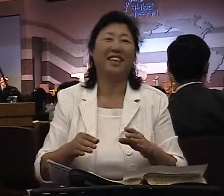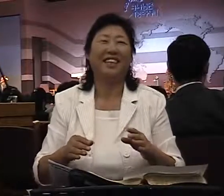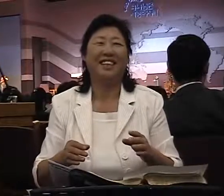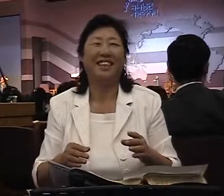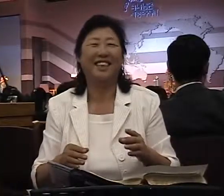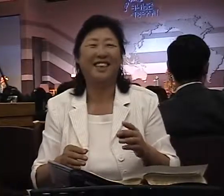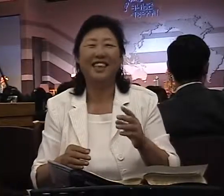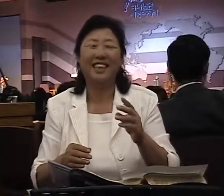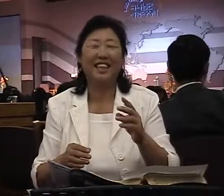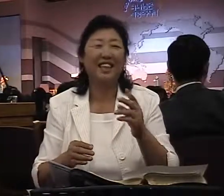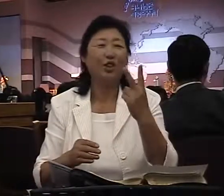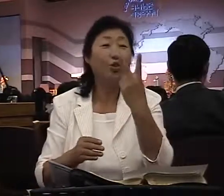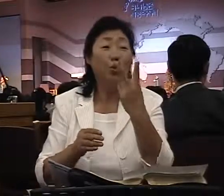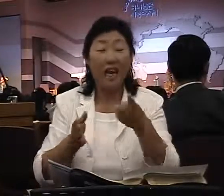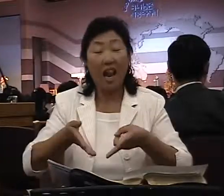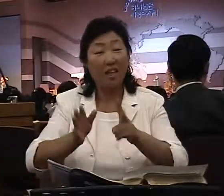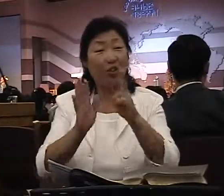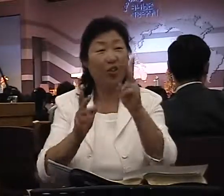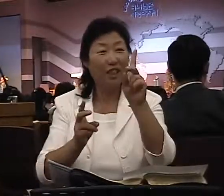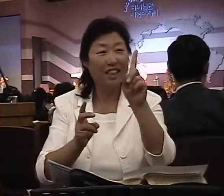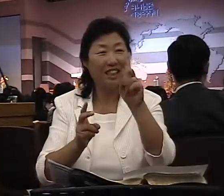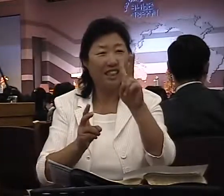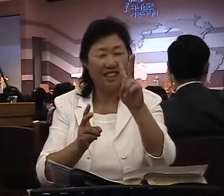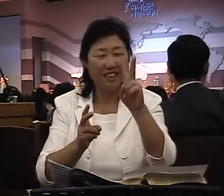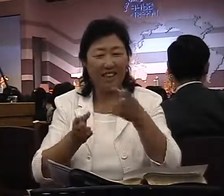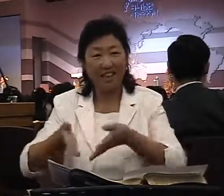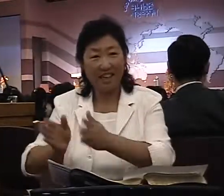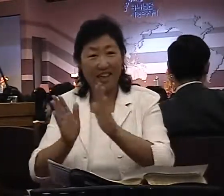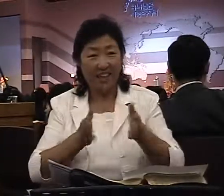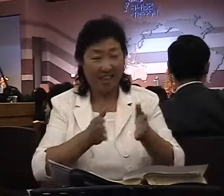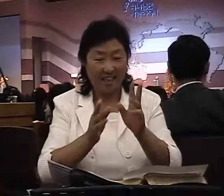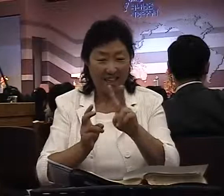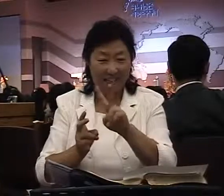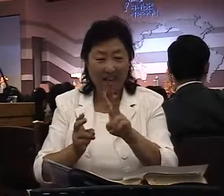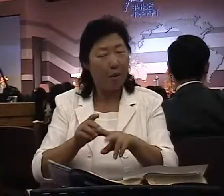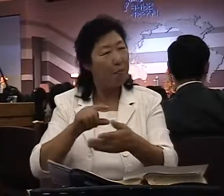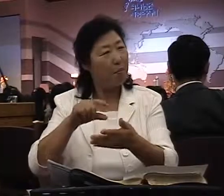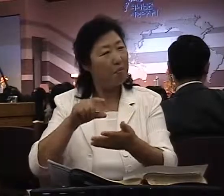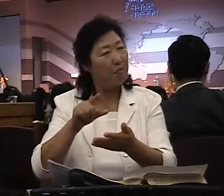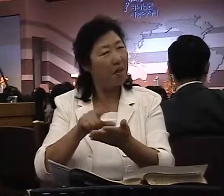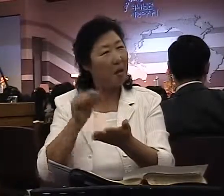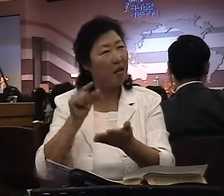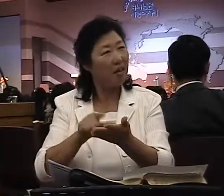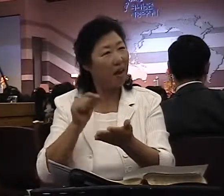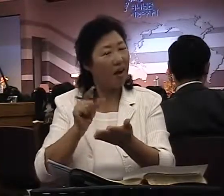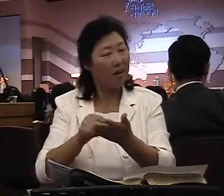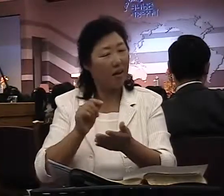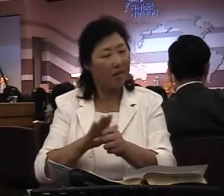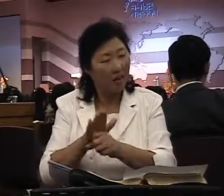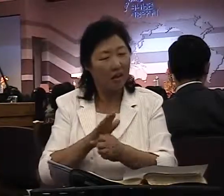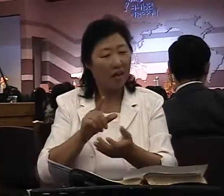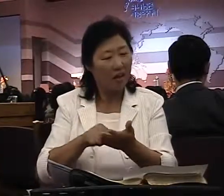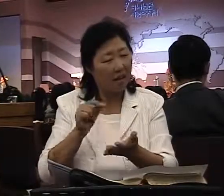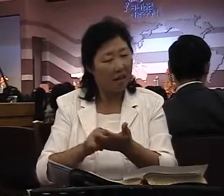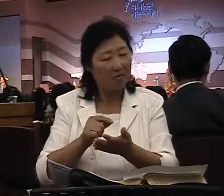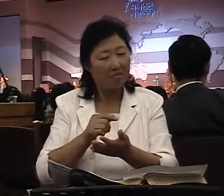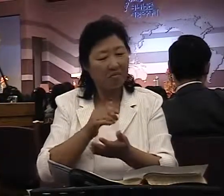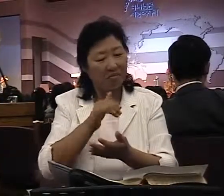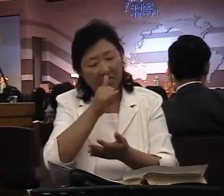믿겠다, 대강 예수님 따르겠다, 대강 사랑하겠다, 이게 있을 수가 없어요. 그래서 예수님께서 첫째 되는 계명이 뭐라